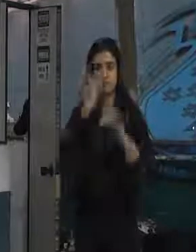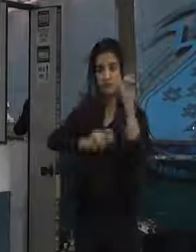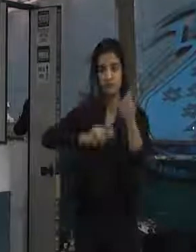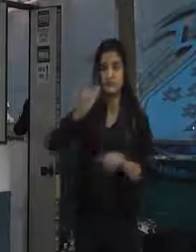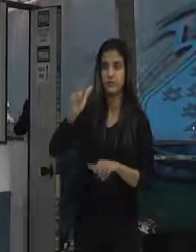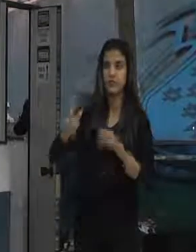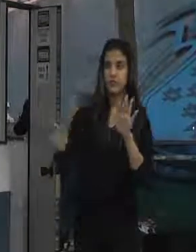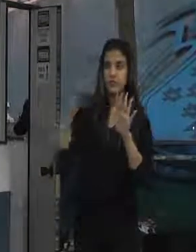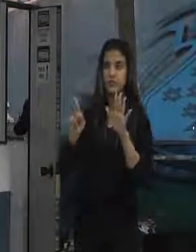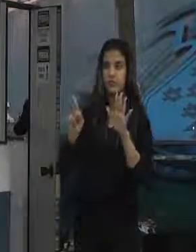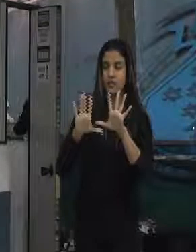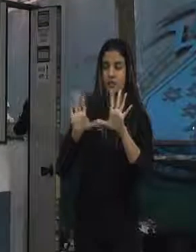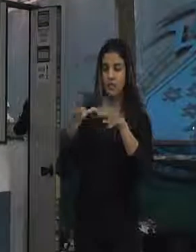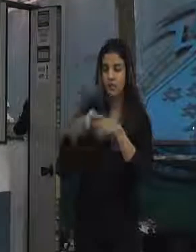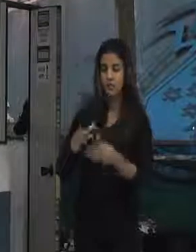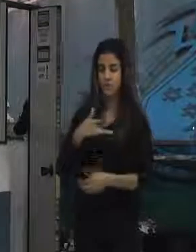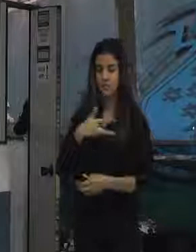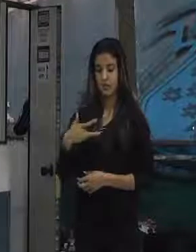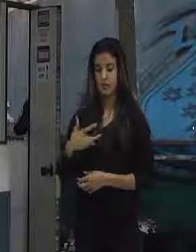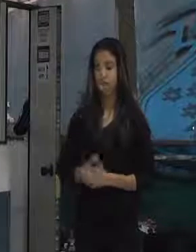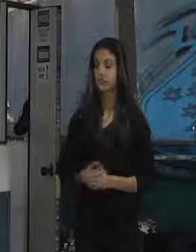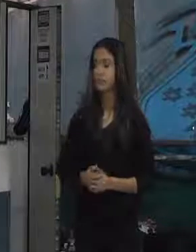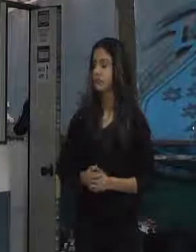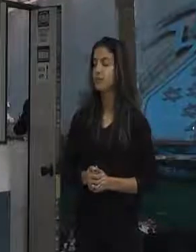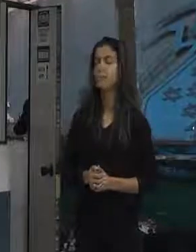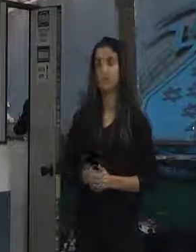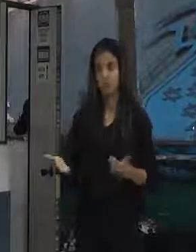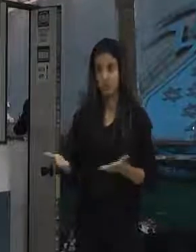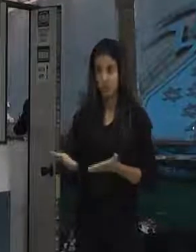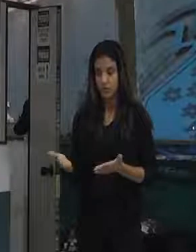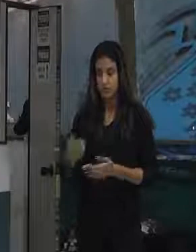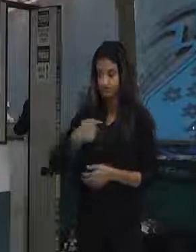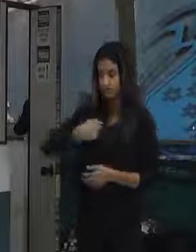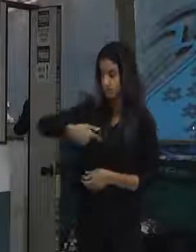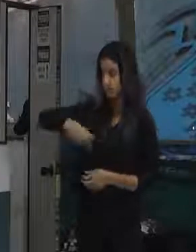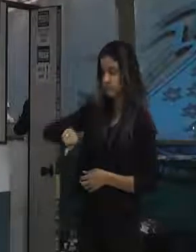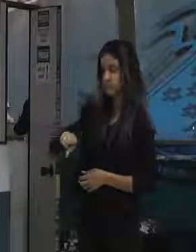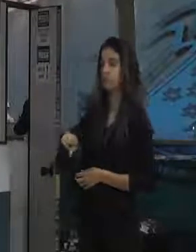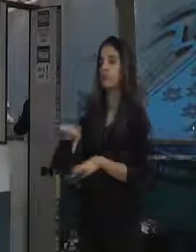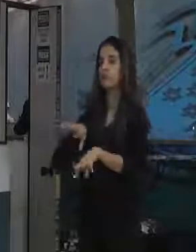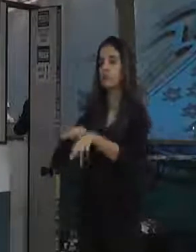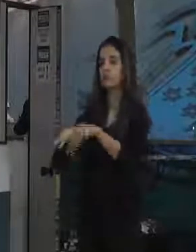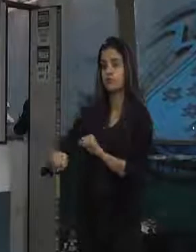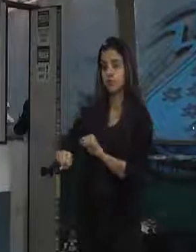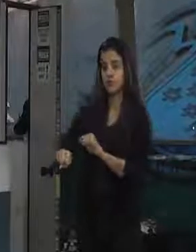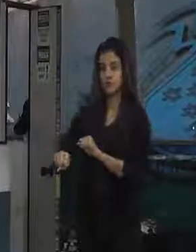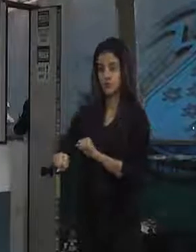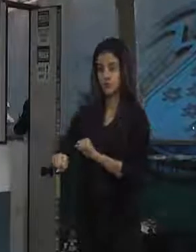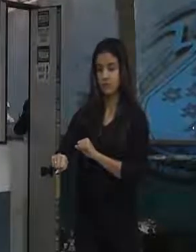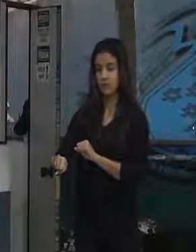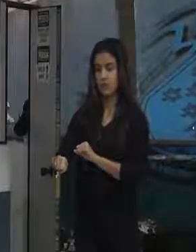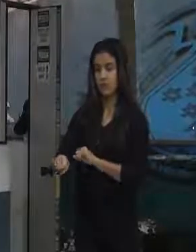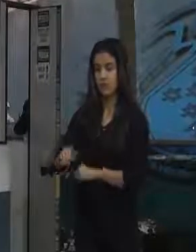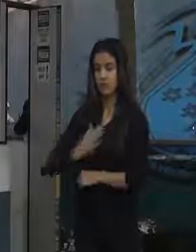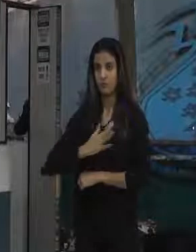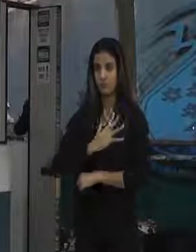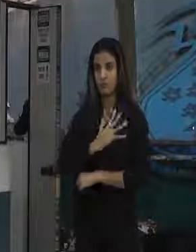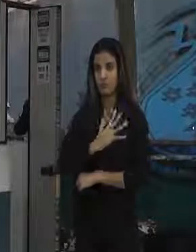da área de saúde. Tive também hoje na formação dos novos sargentos da Polícia